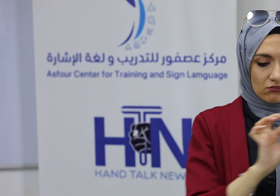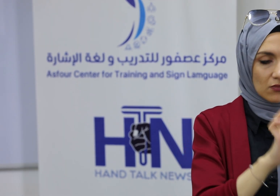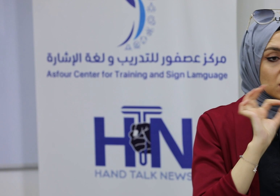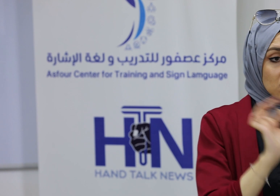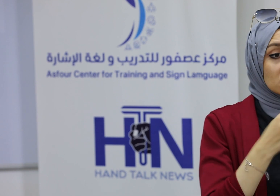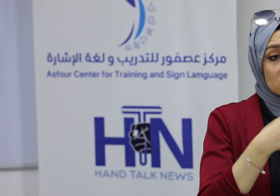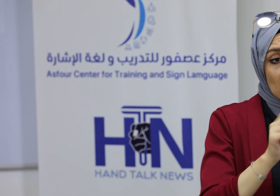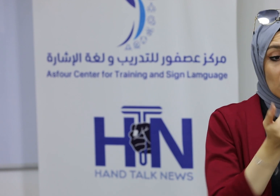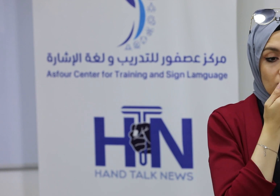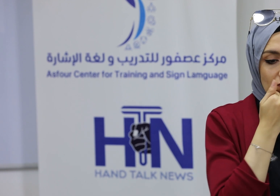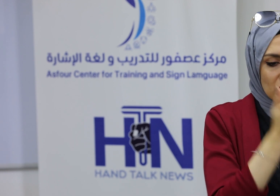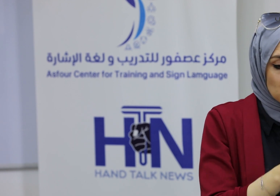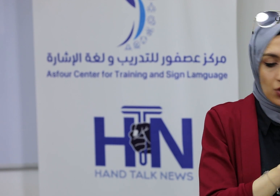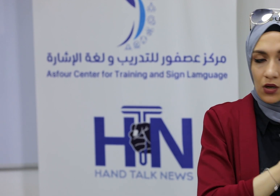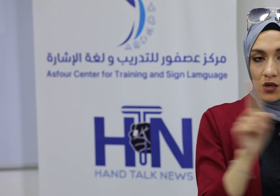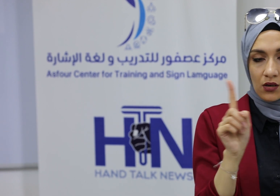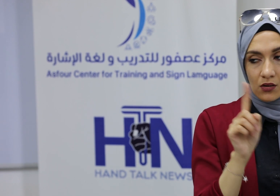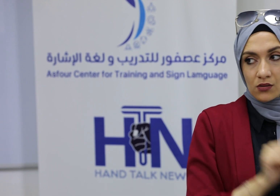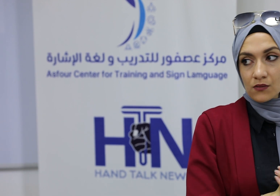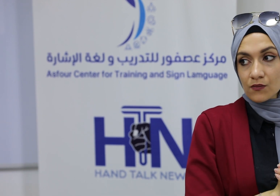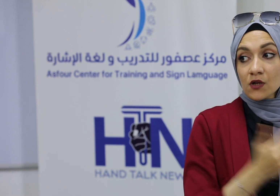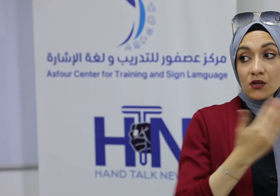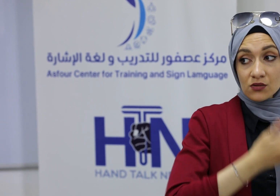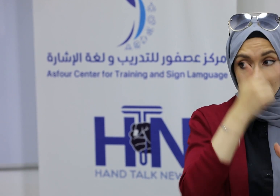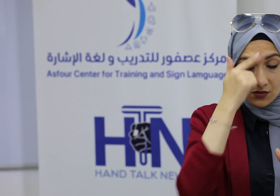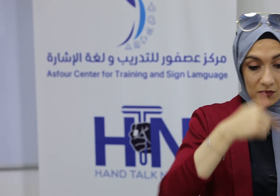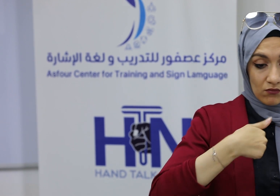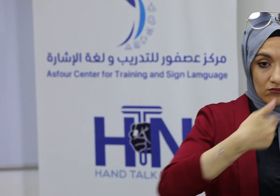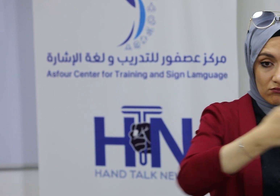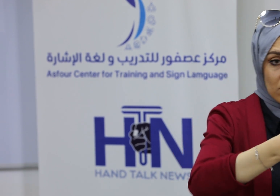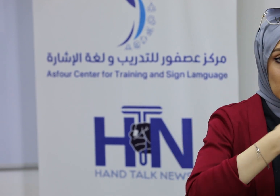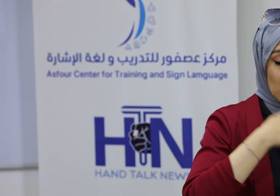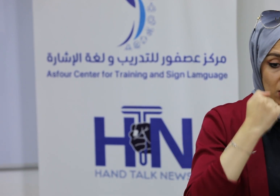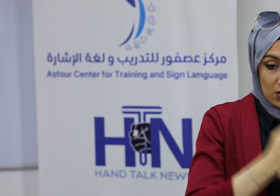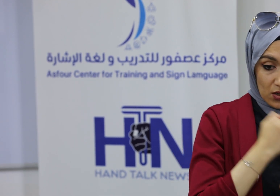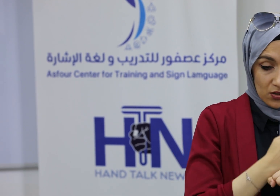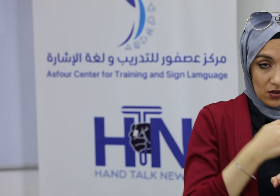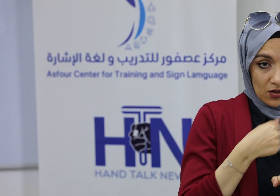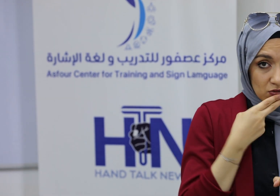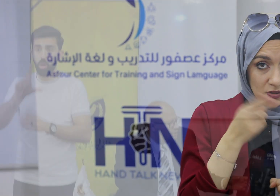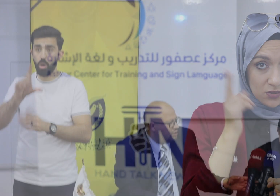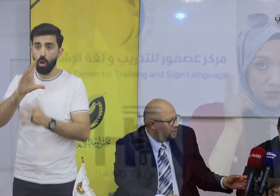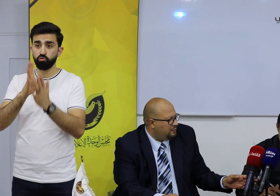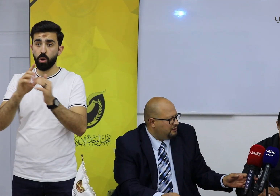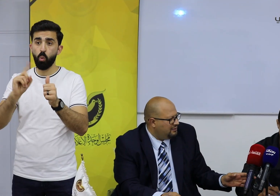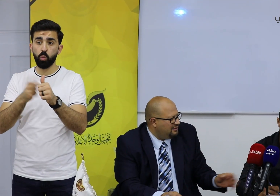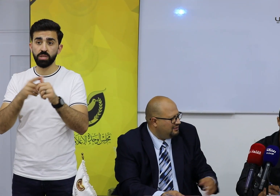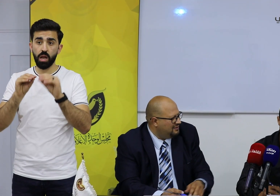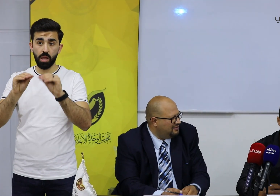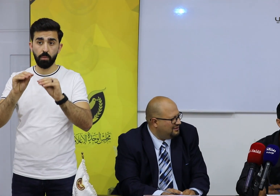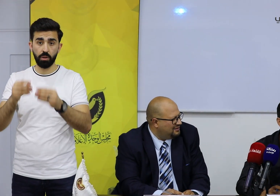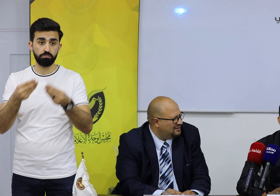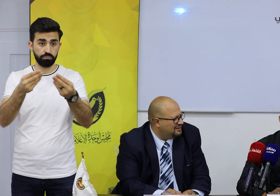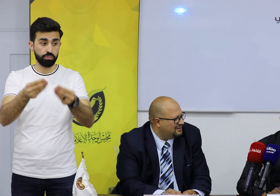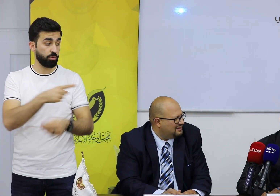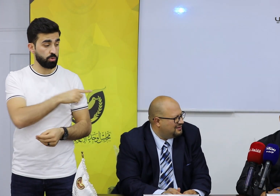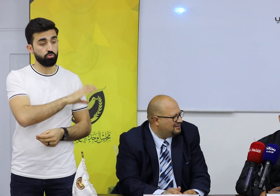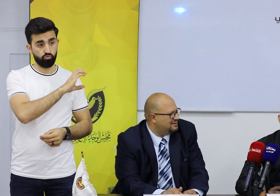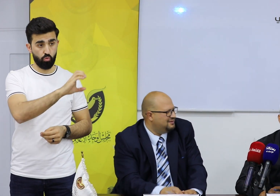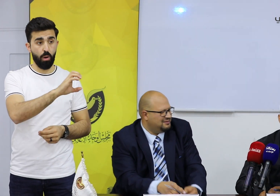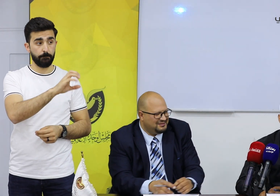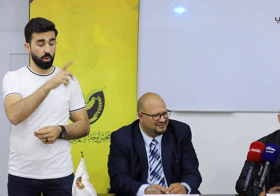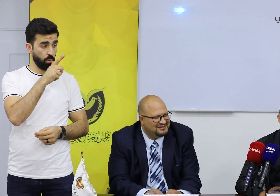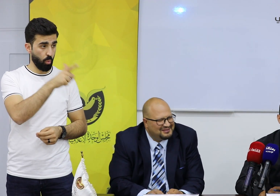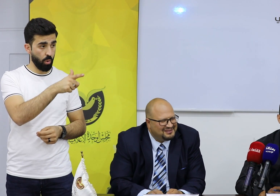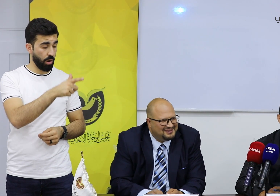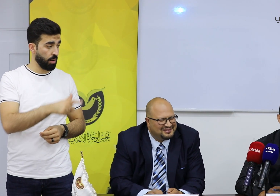لأنه بالنهاية أنا بدي أشتغل في يوم من الأيام وأترك الحياة وأخذ المعلومة الصحيحة. نعم. جاوب؟ أنا بتجاوب على الموضوع هذا.